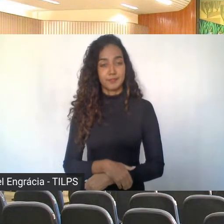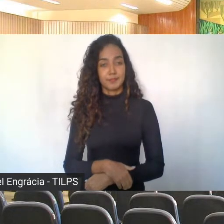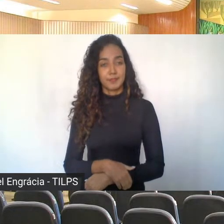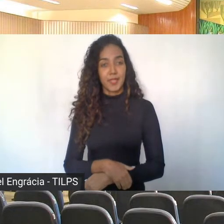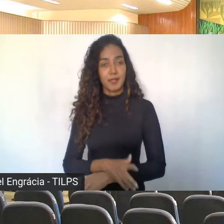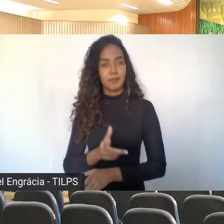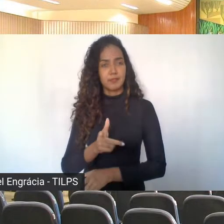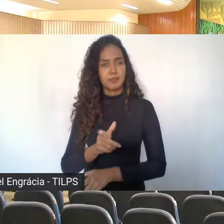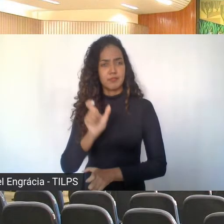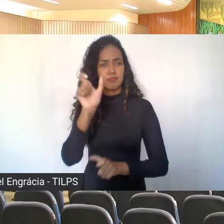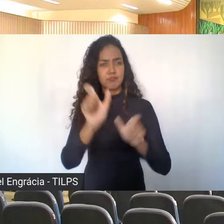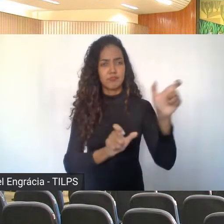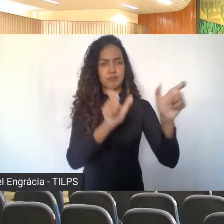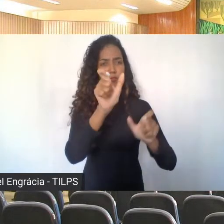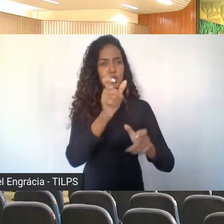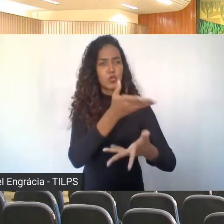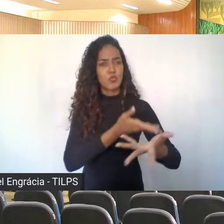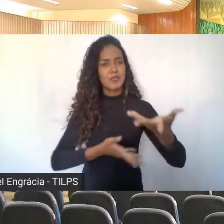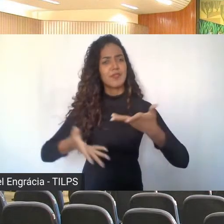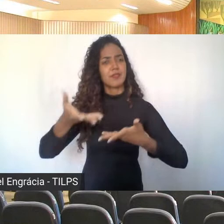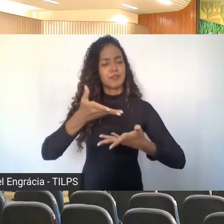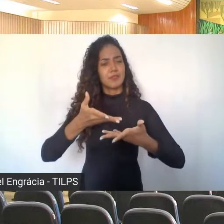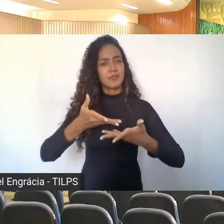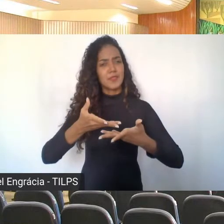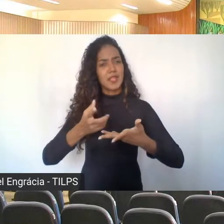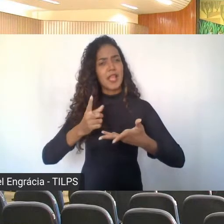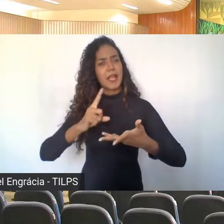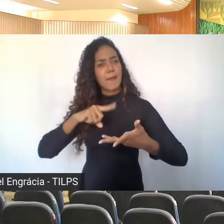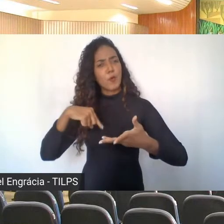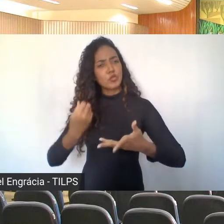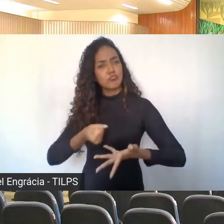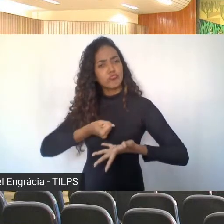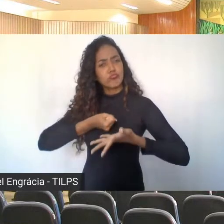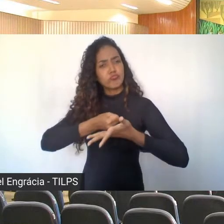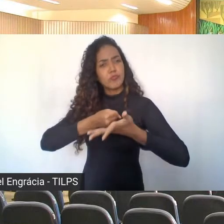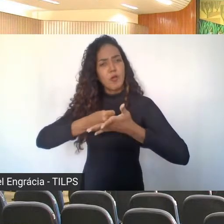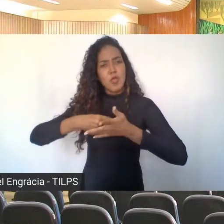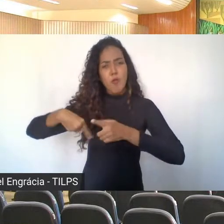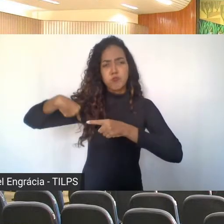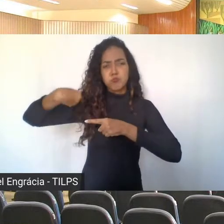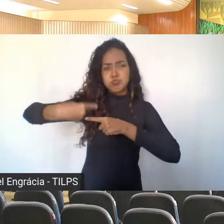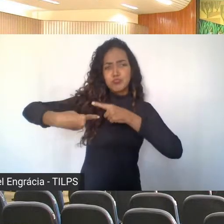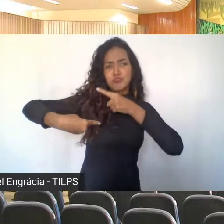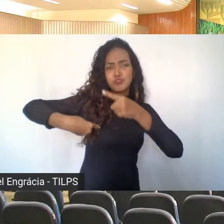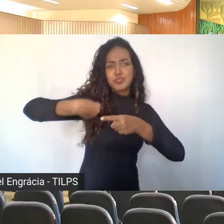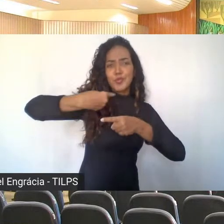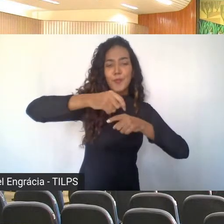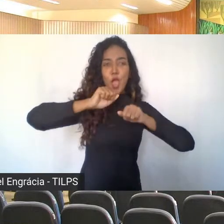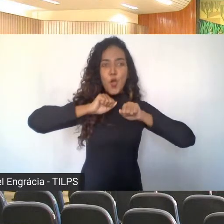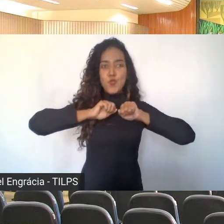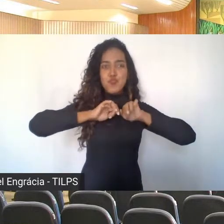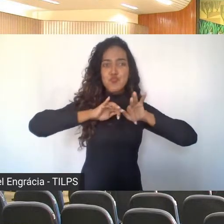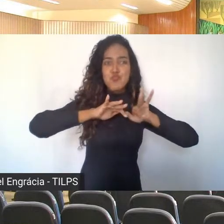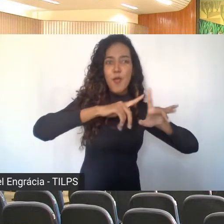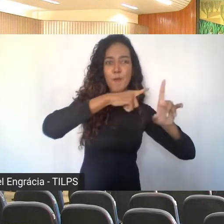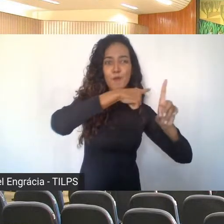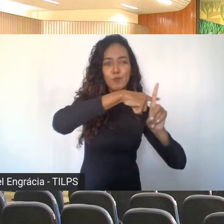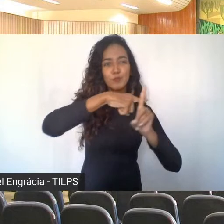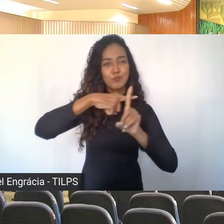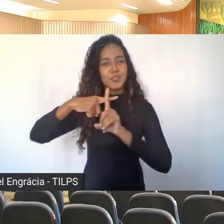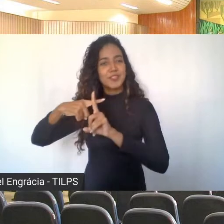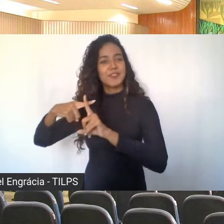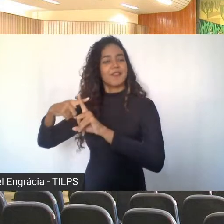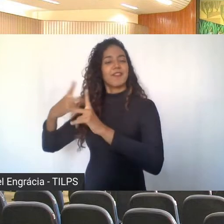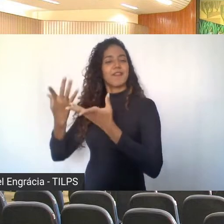outros. Façamos uma grande corrente de vibração positiva, uma grande corrente